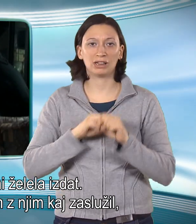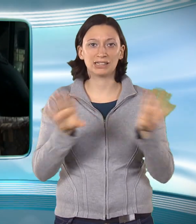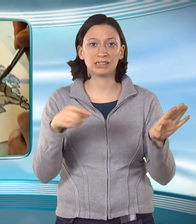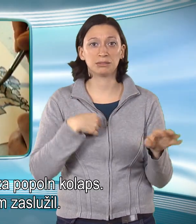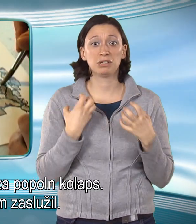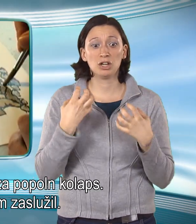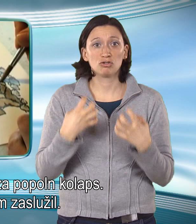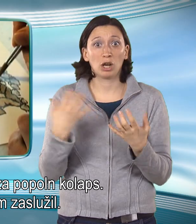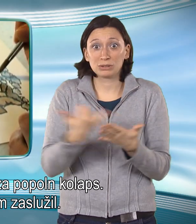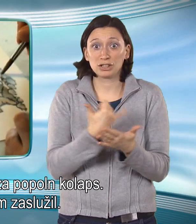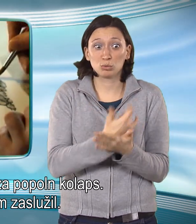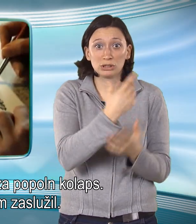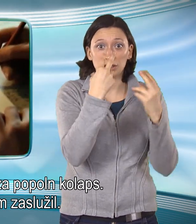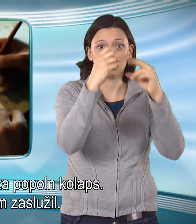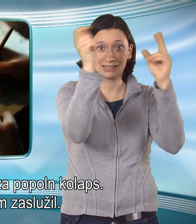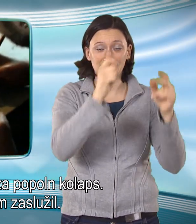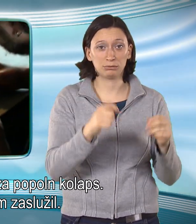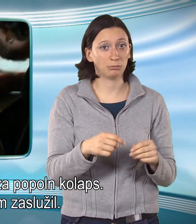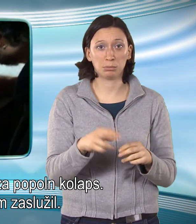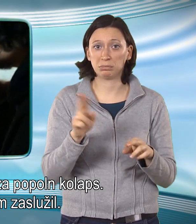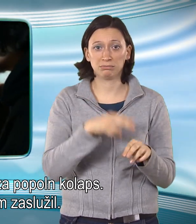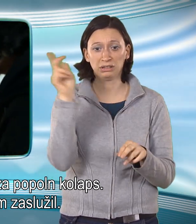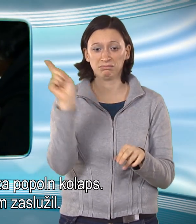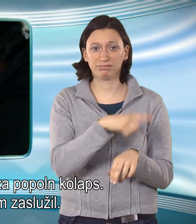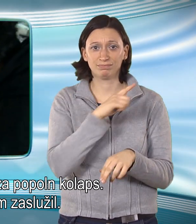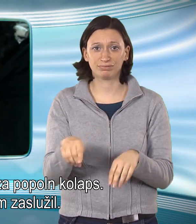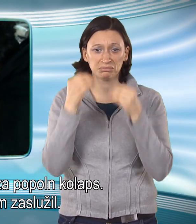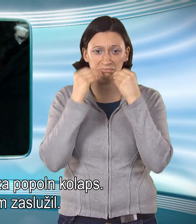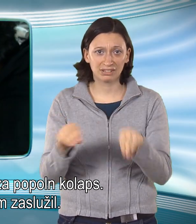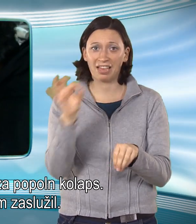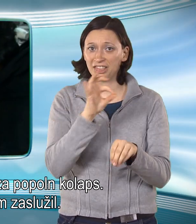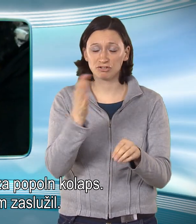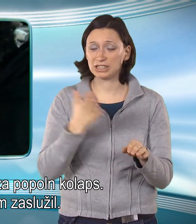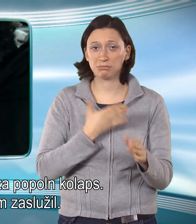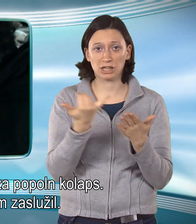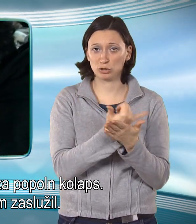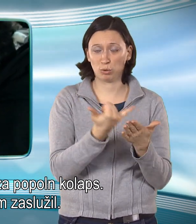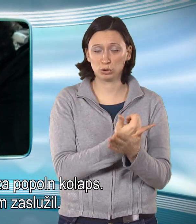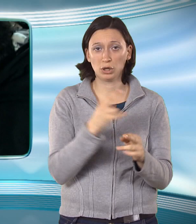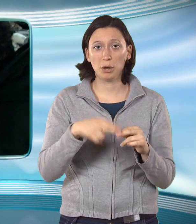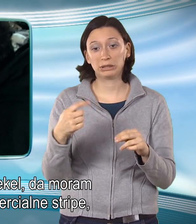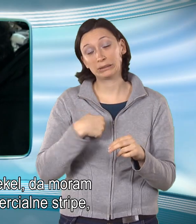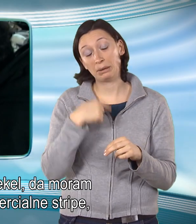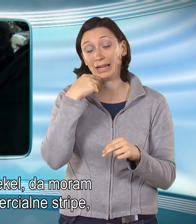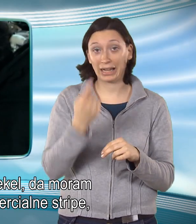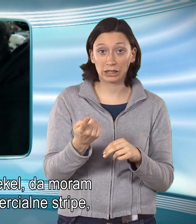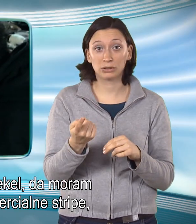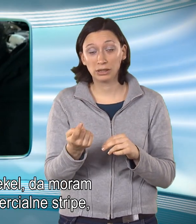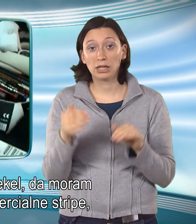je bil pa popoln kolaps, čisto nič nisem zaslužil s tistim. No in potem sem si pa rekel, da pač moram